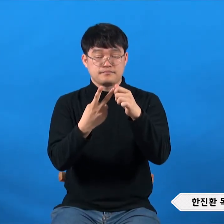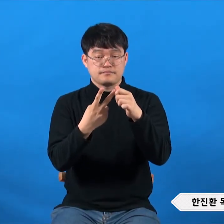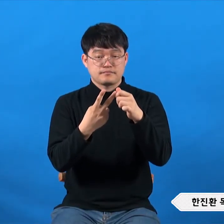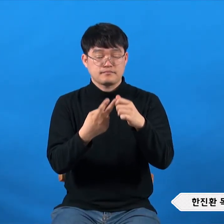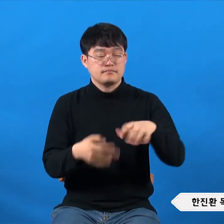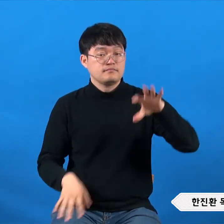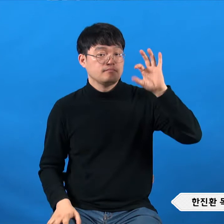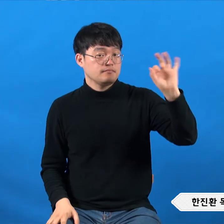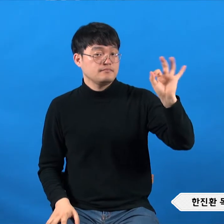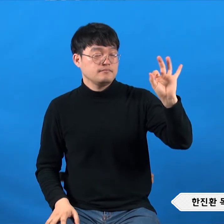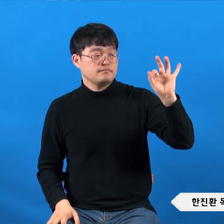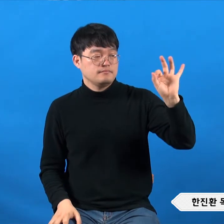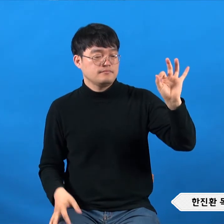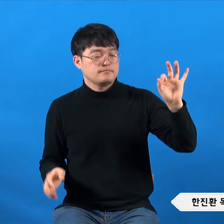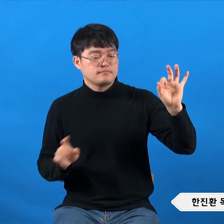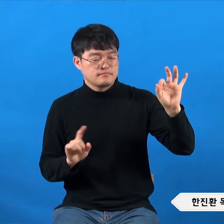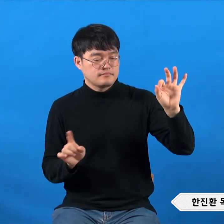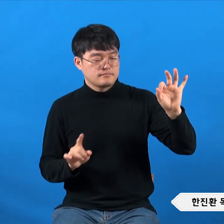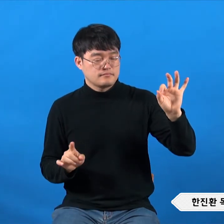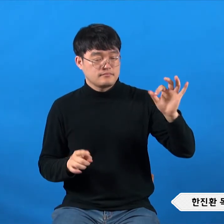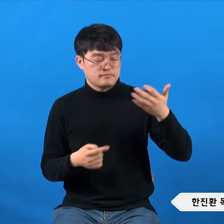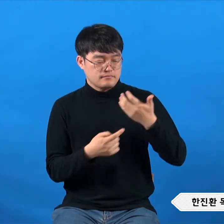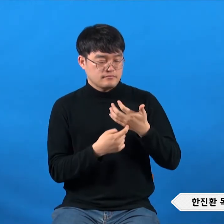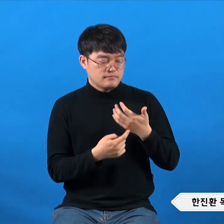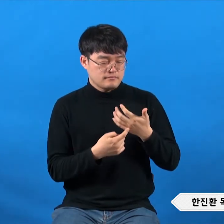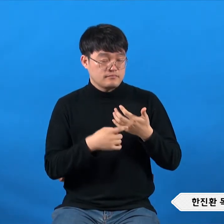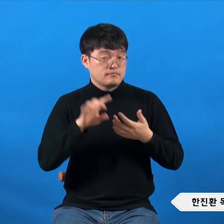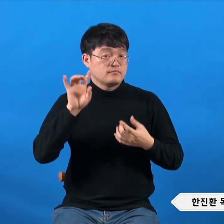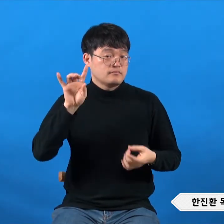둘째로는 만몬은 피상적인 우상입니다.